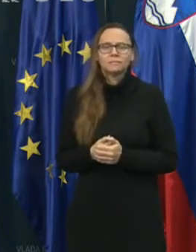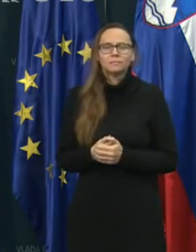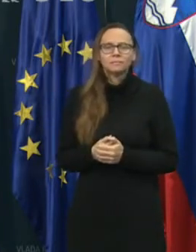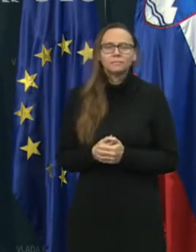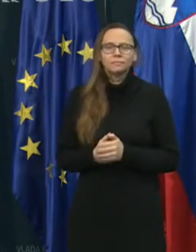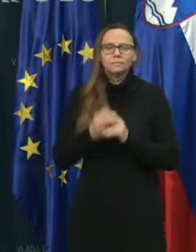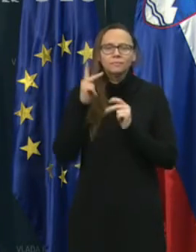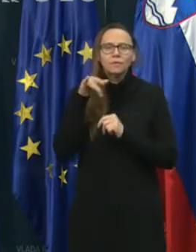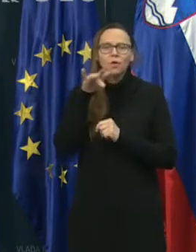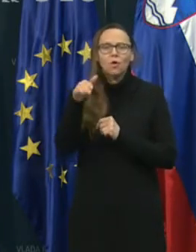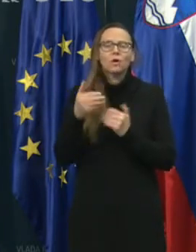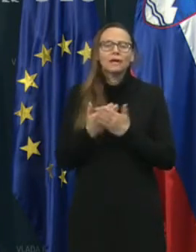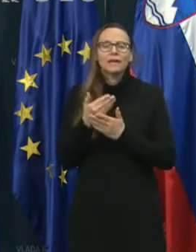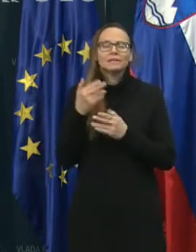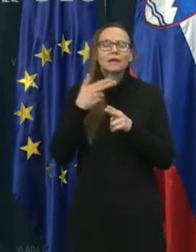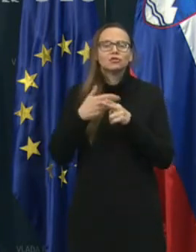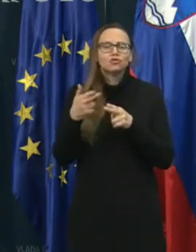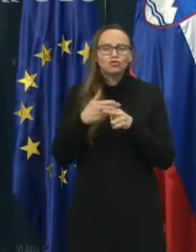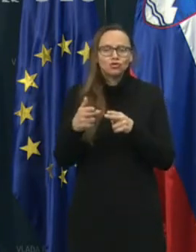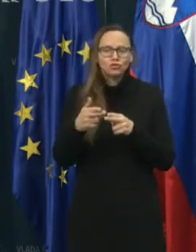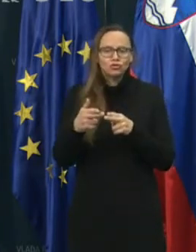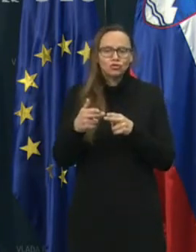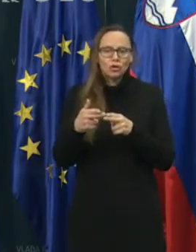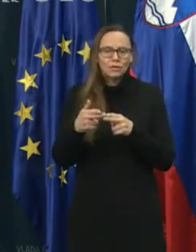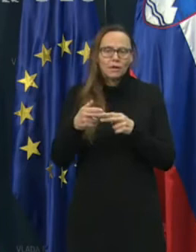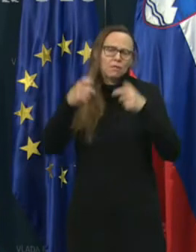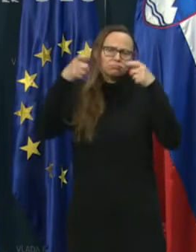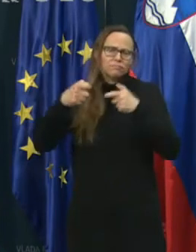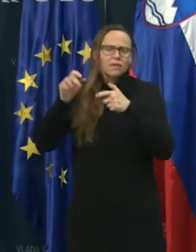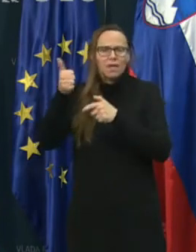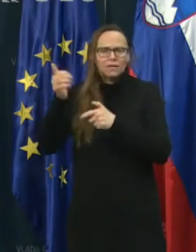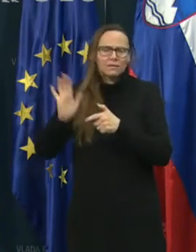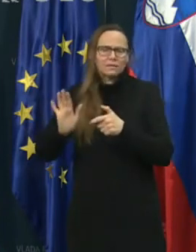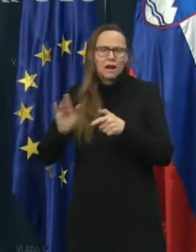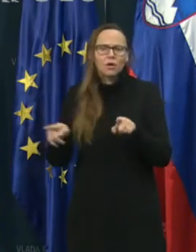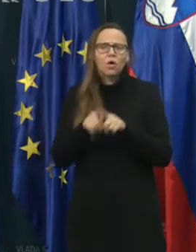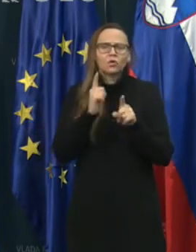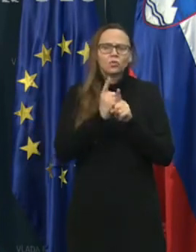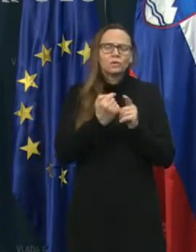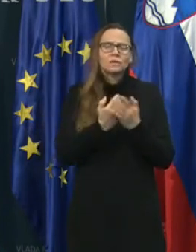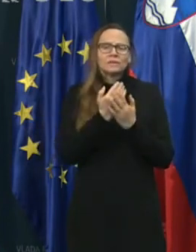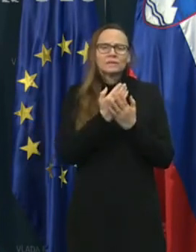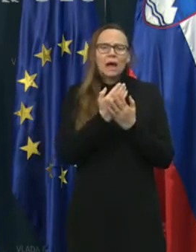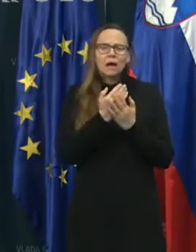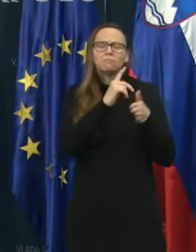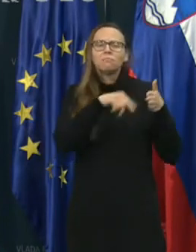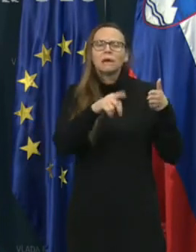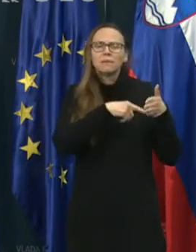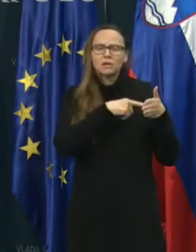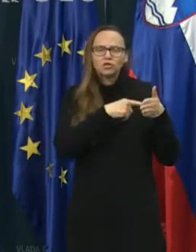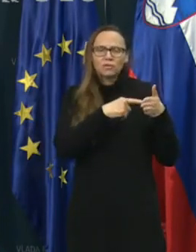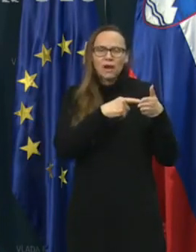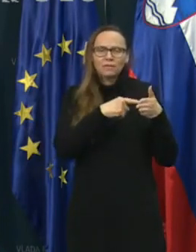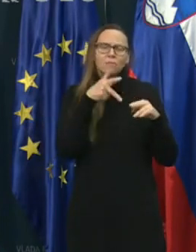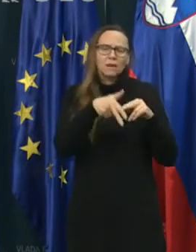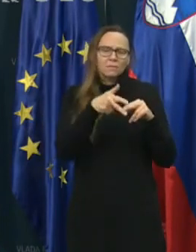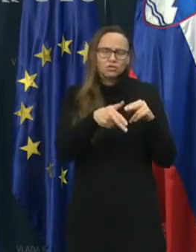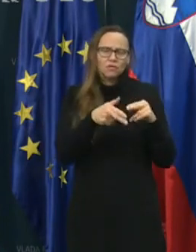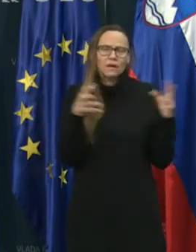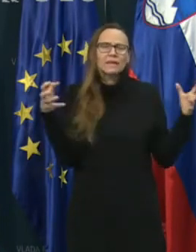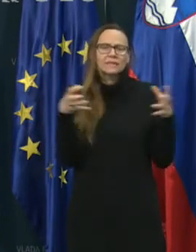ko gre za tako čiščenje na eni strani, kot tudi za zadrževanje oziroma preprečevanje